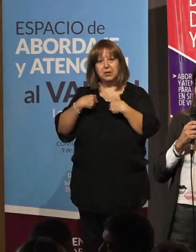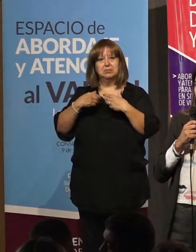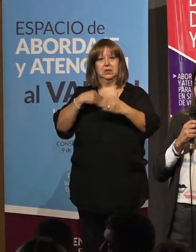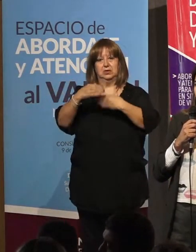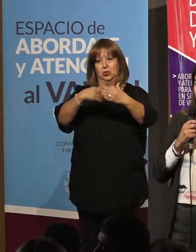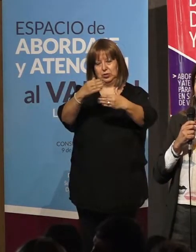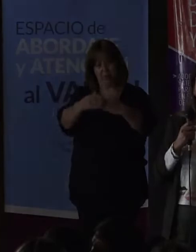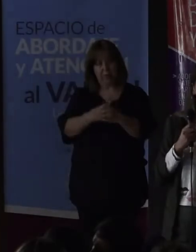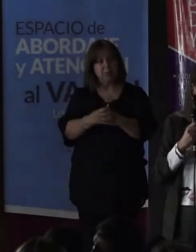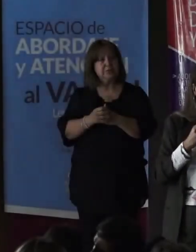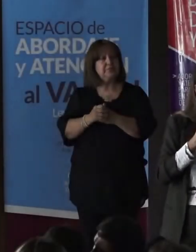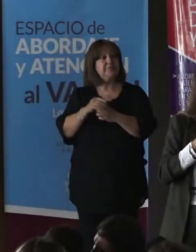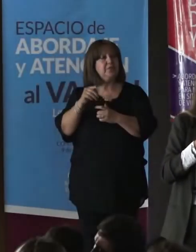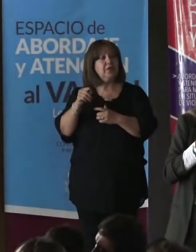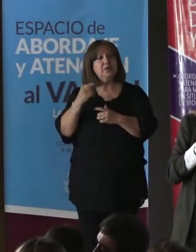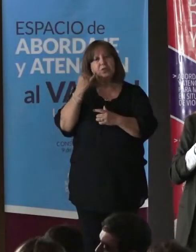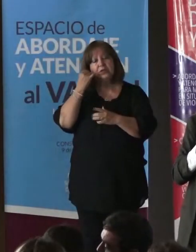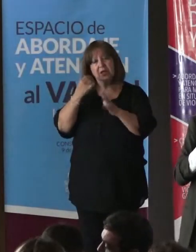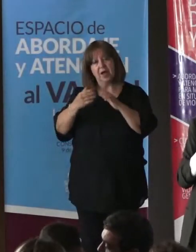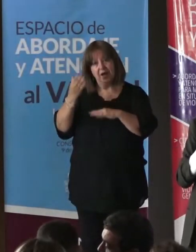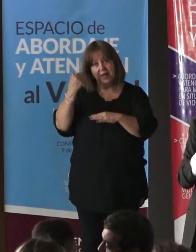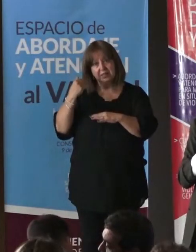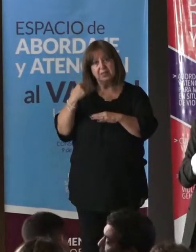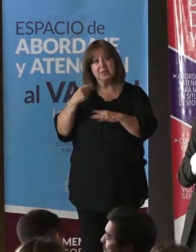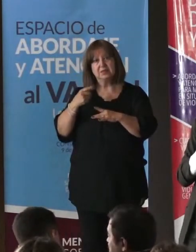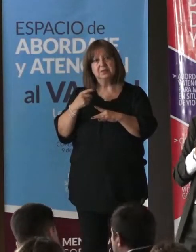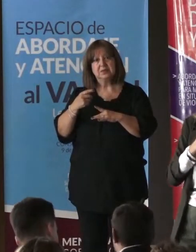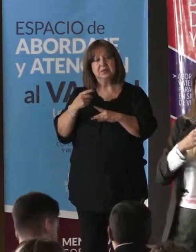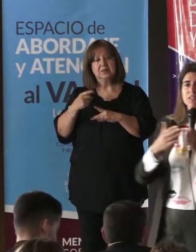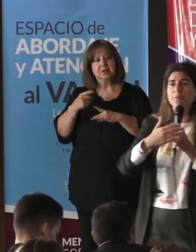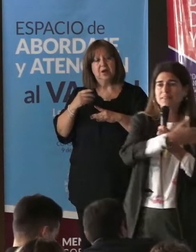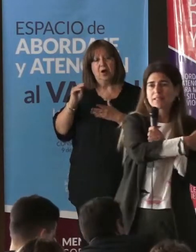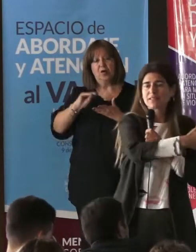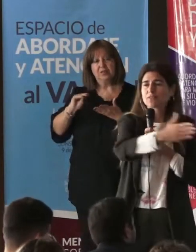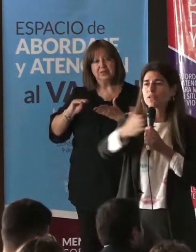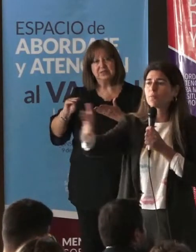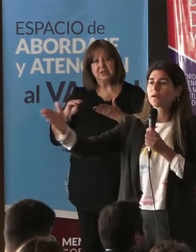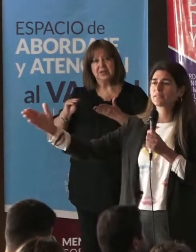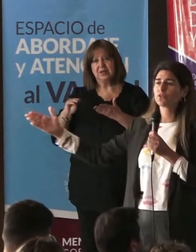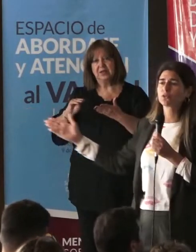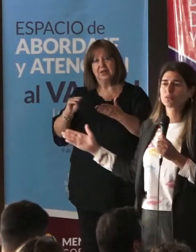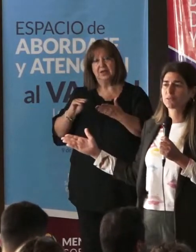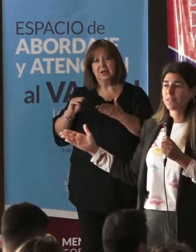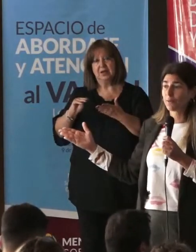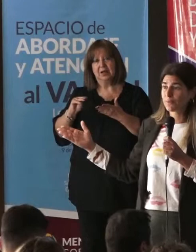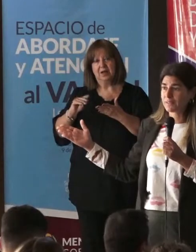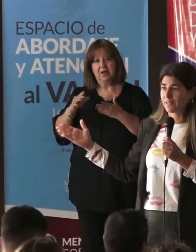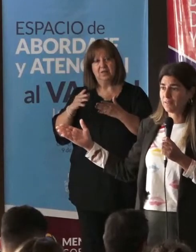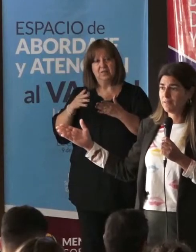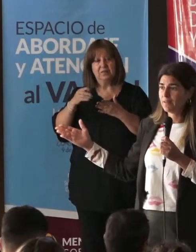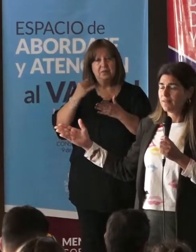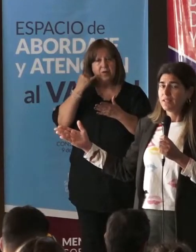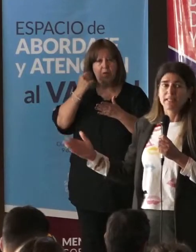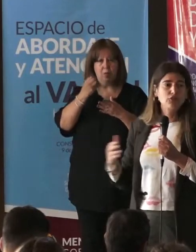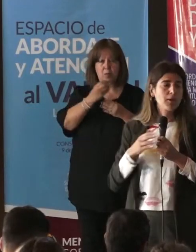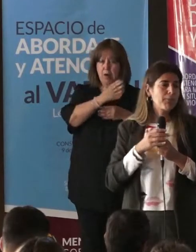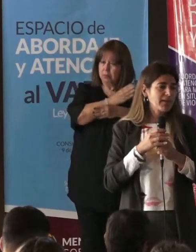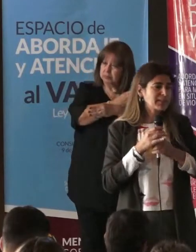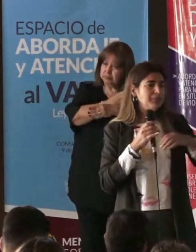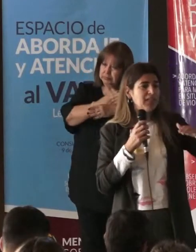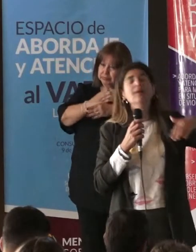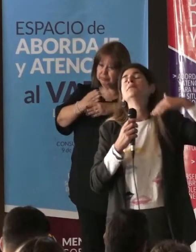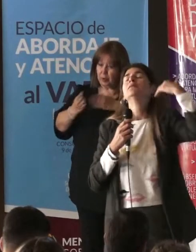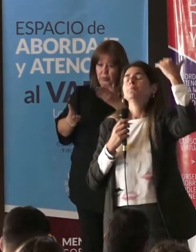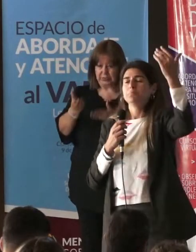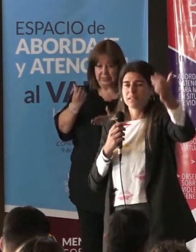investigación. Entonces, fíjense qué interesante que es la posición de la oficina, porque la oficina va trazando a la mujer en toda su actividad judicial. Esto